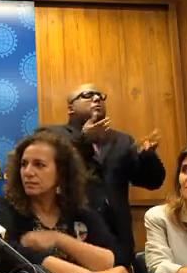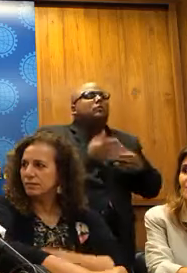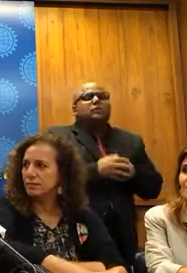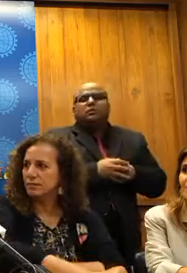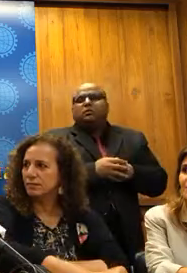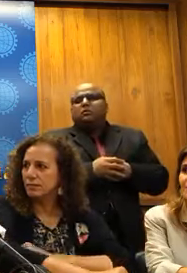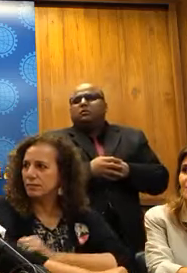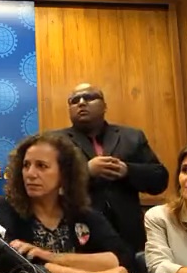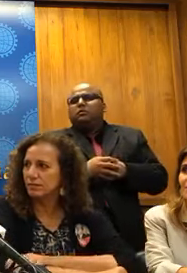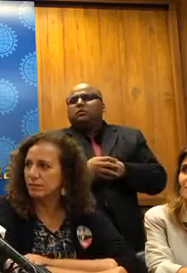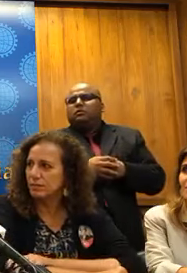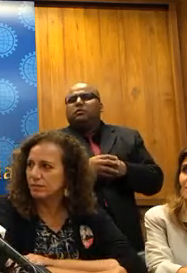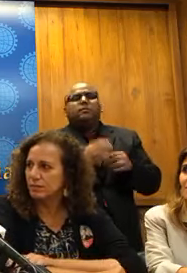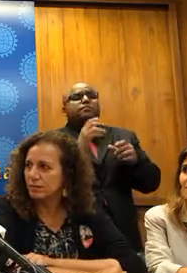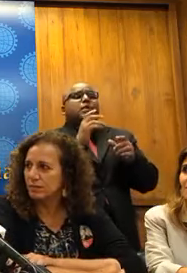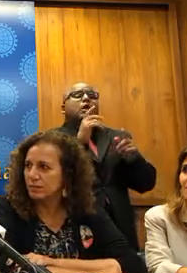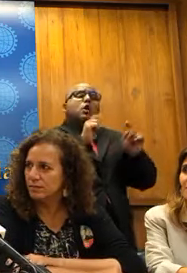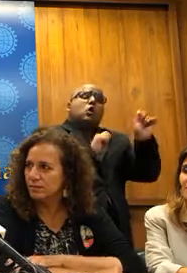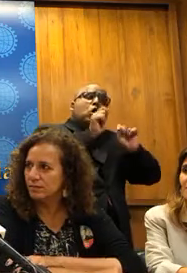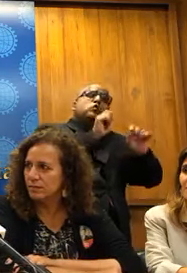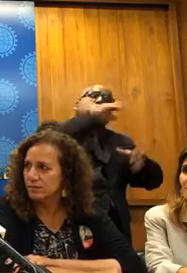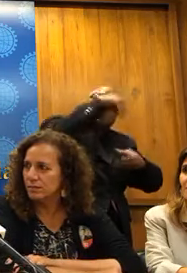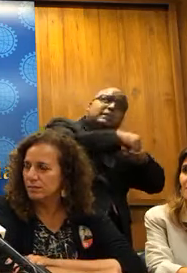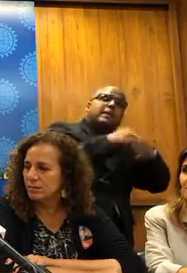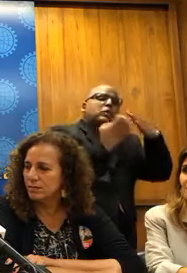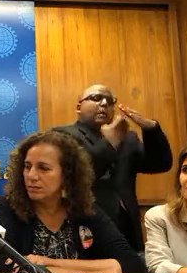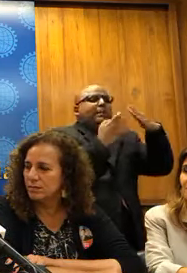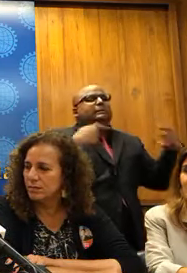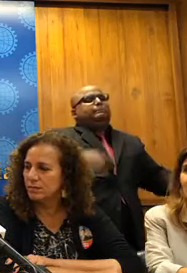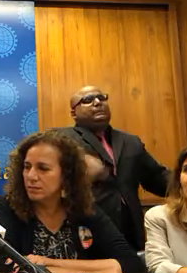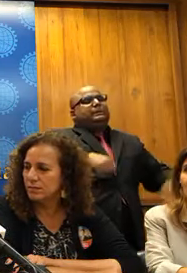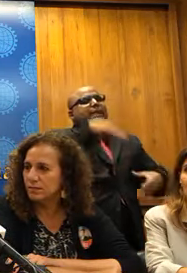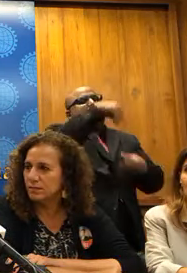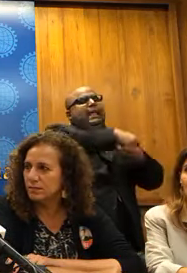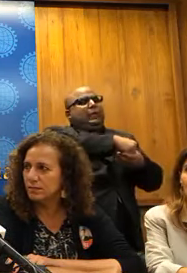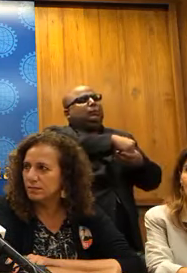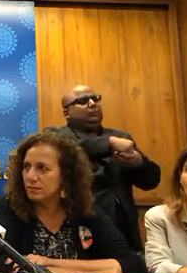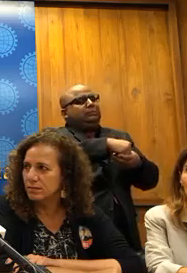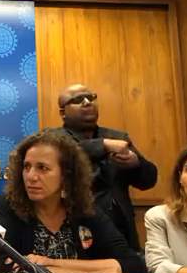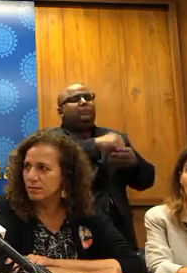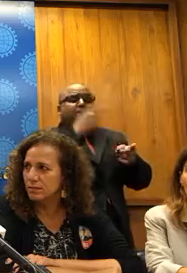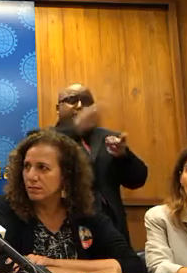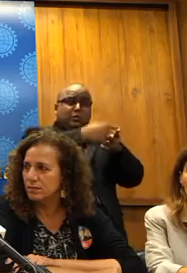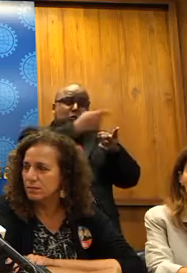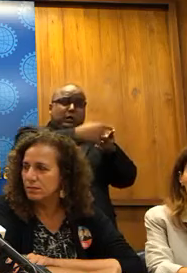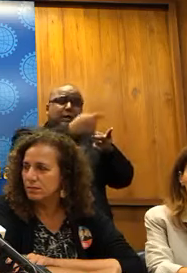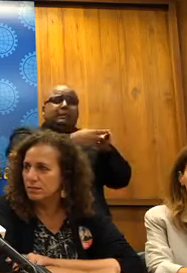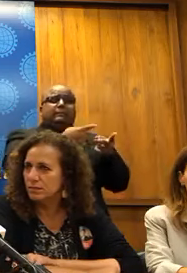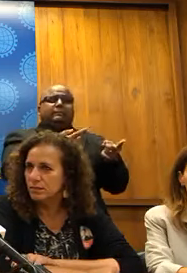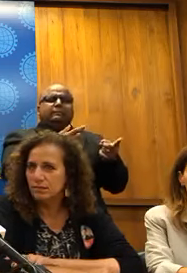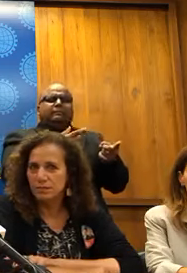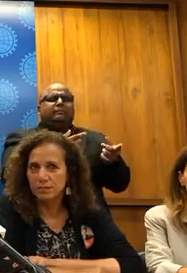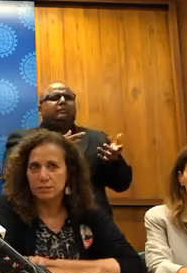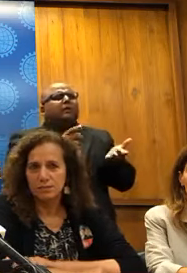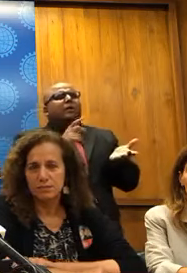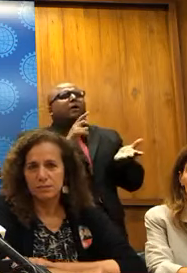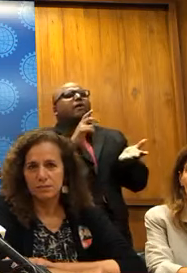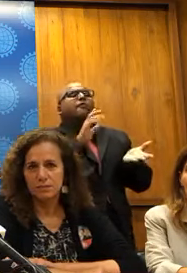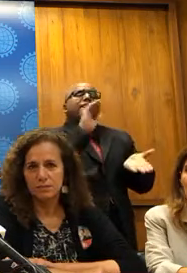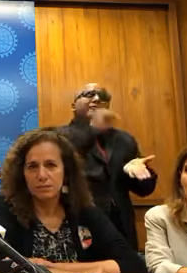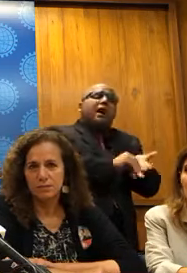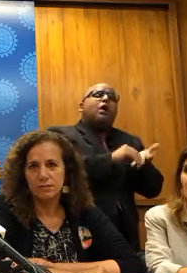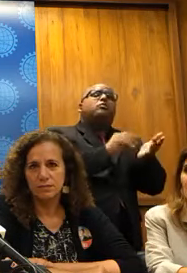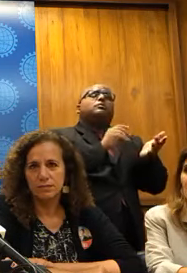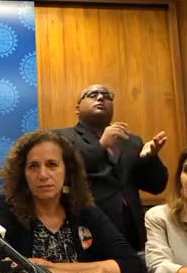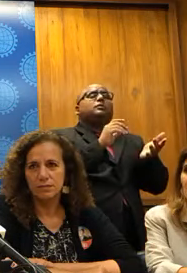Tanto falo, o que você faria diferente? Levar os controles internos para dentro das estatais. Porque, de fato, você não tem garantia